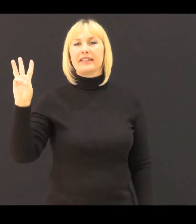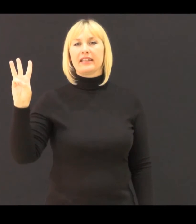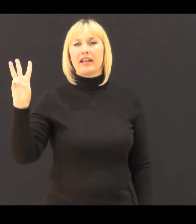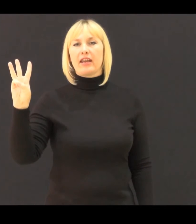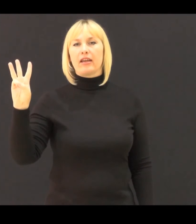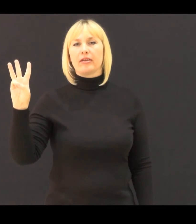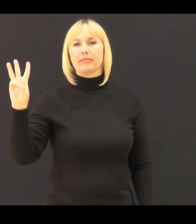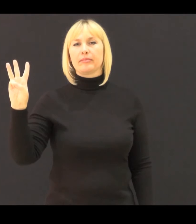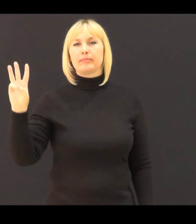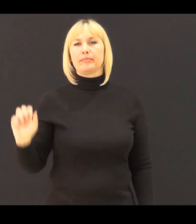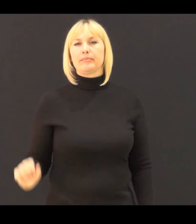Trei.